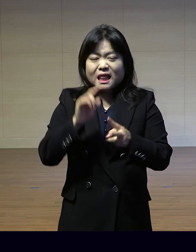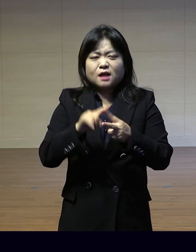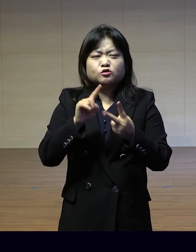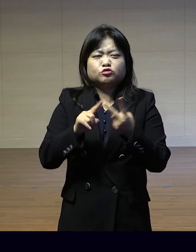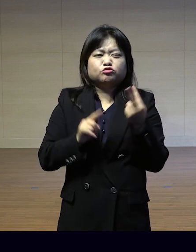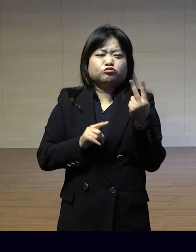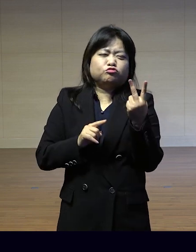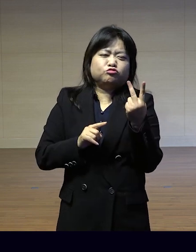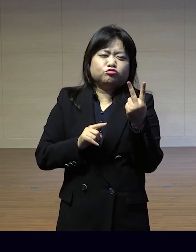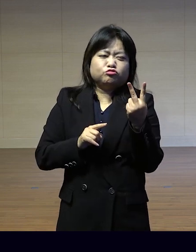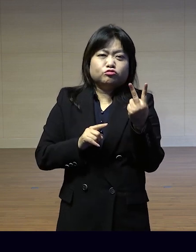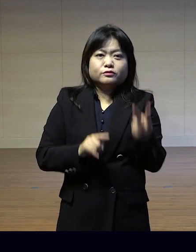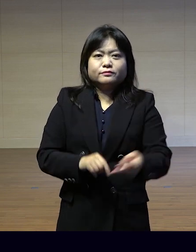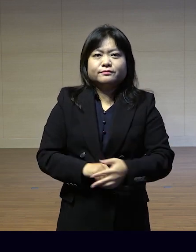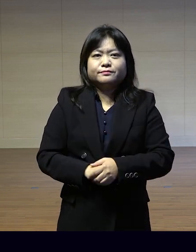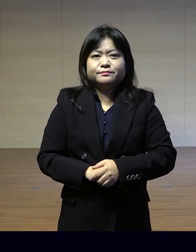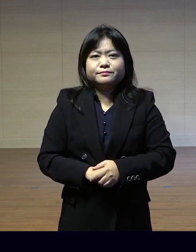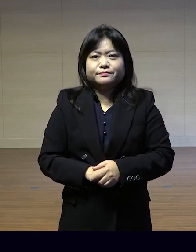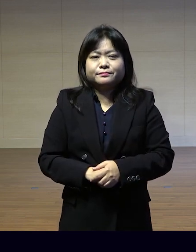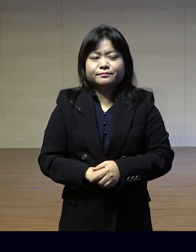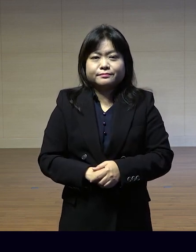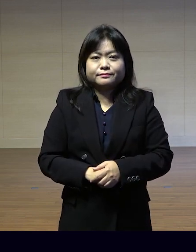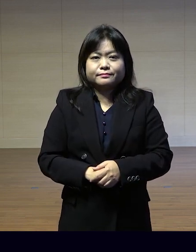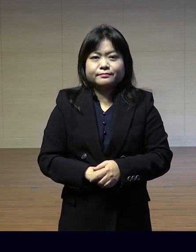이렇게 생각을 하는 점이 다릅니다.